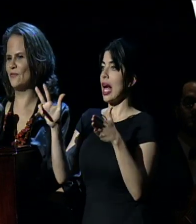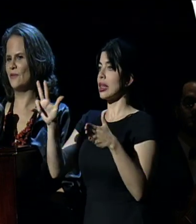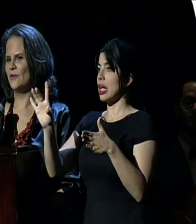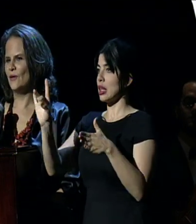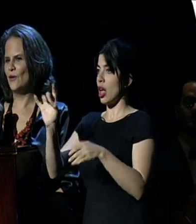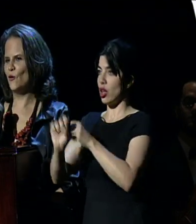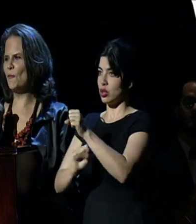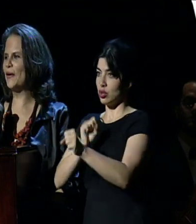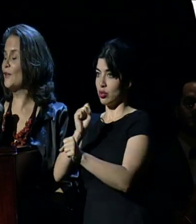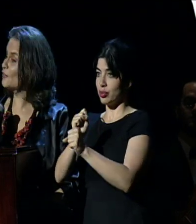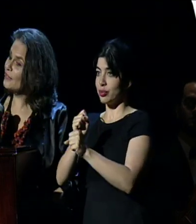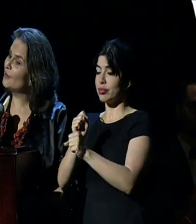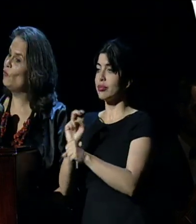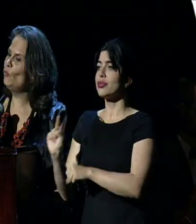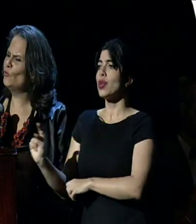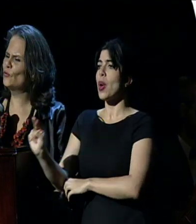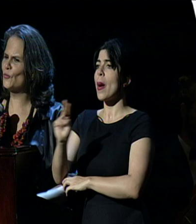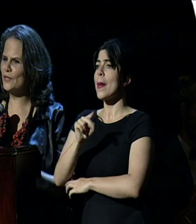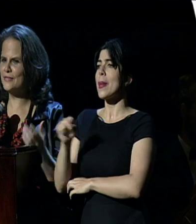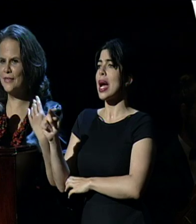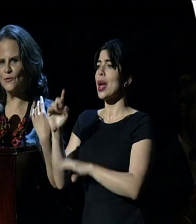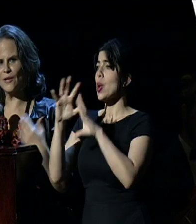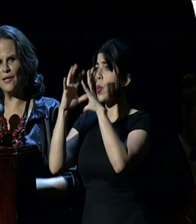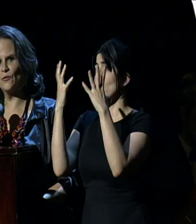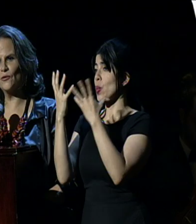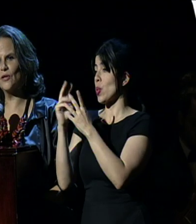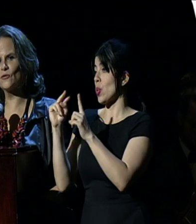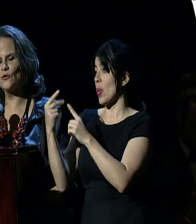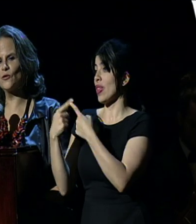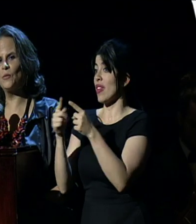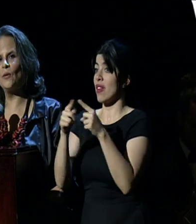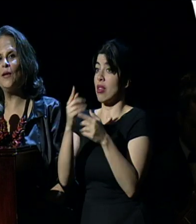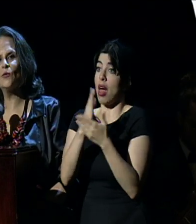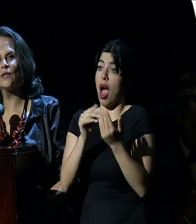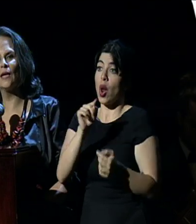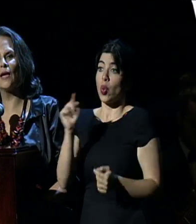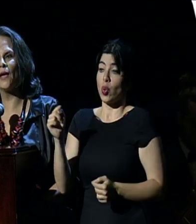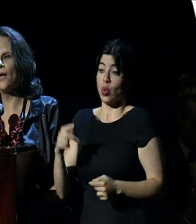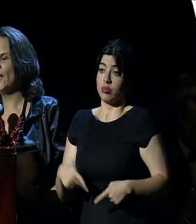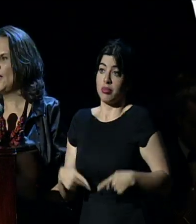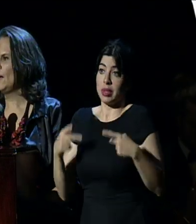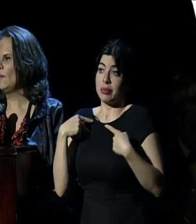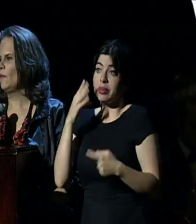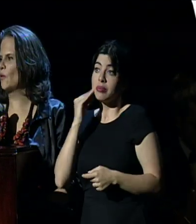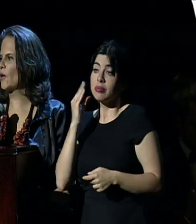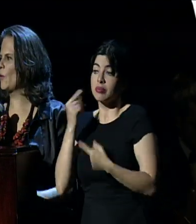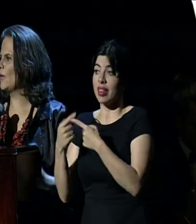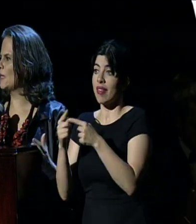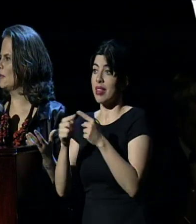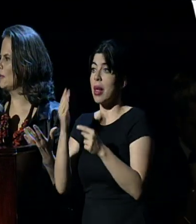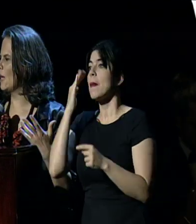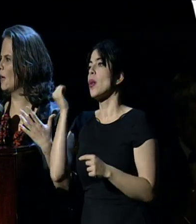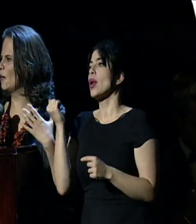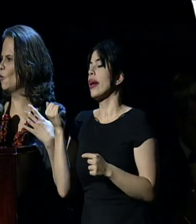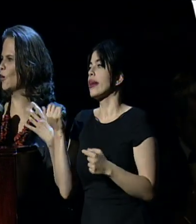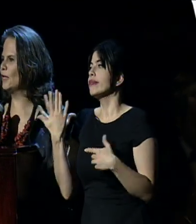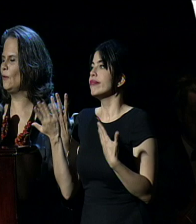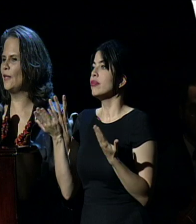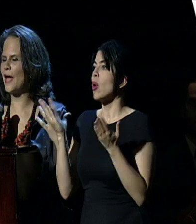años. Compañeros que tienen un mundo muy distinto al que algunos de nosotros vivimos, en que porque no había